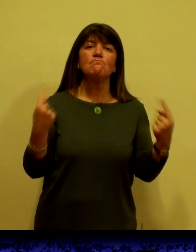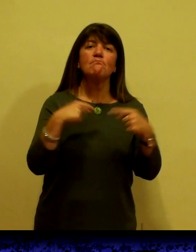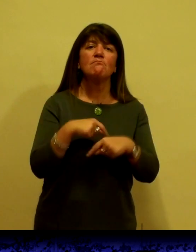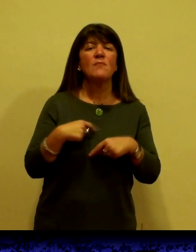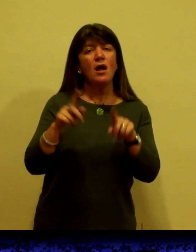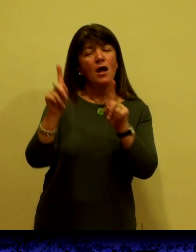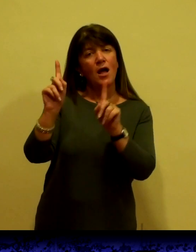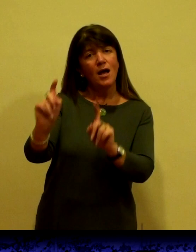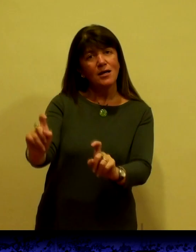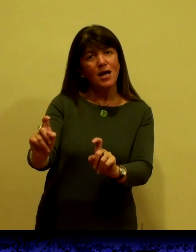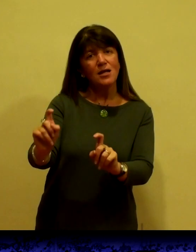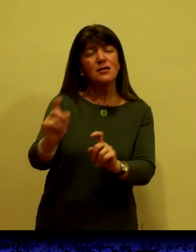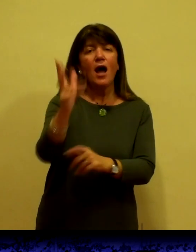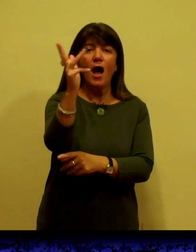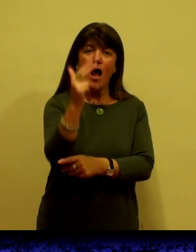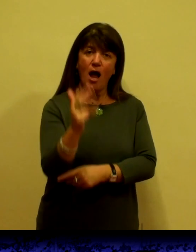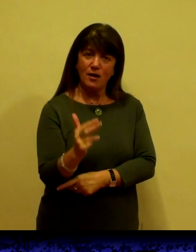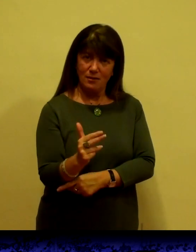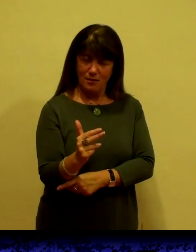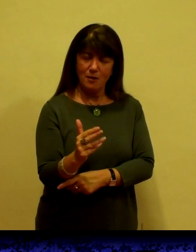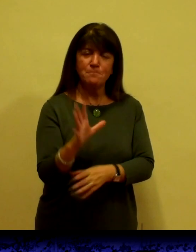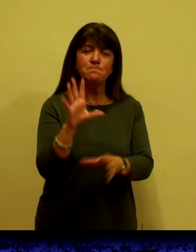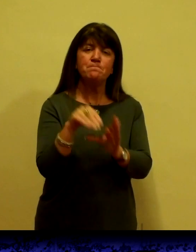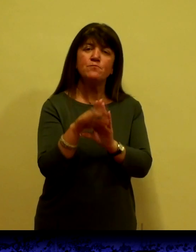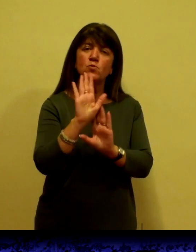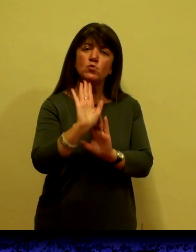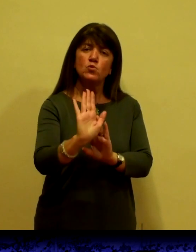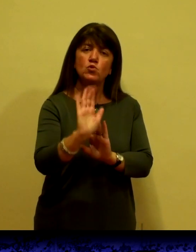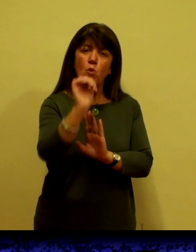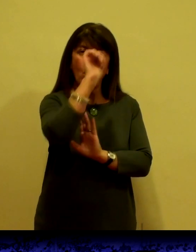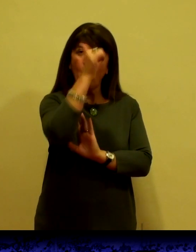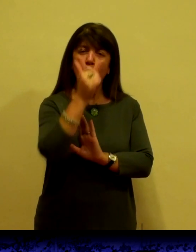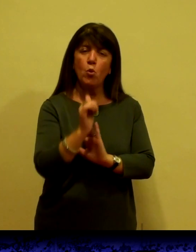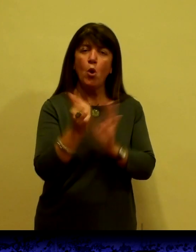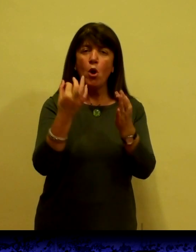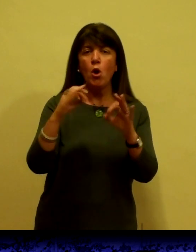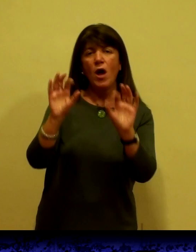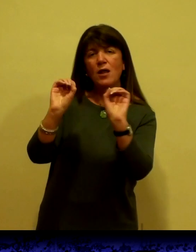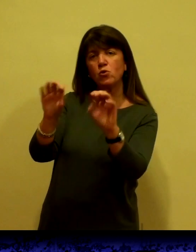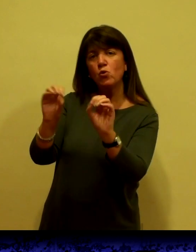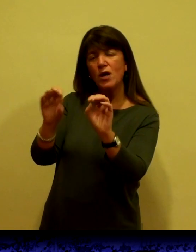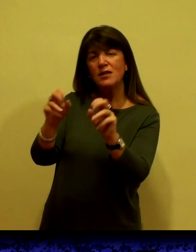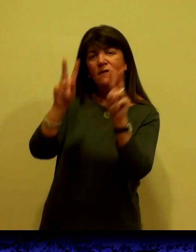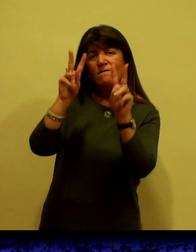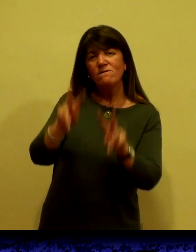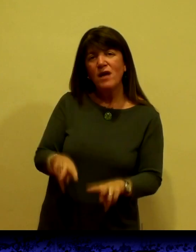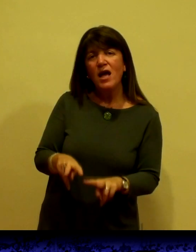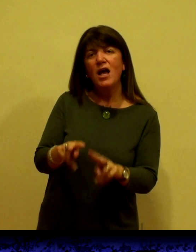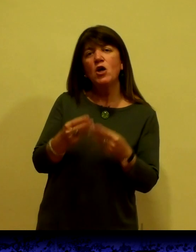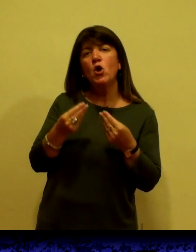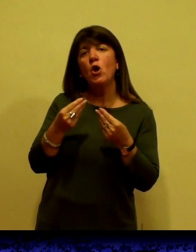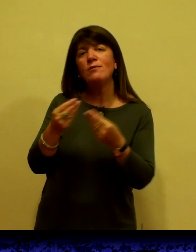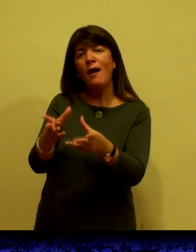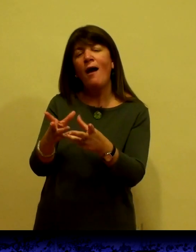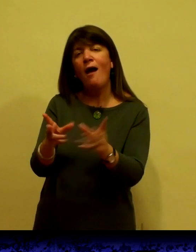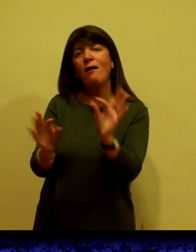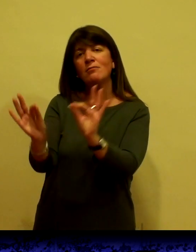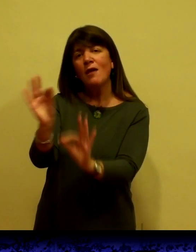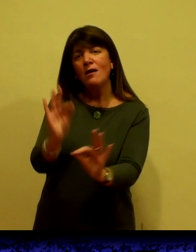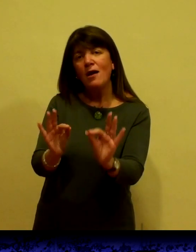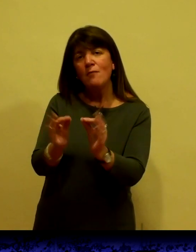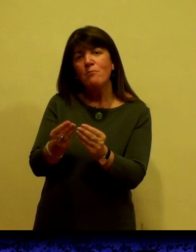sulle persone soggette a fragilità sociale è anche terapeutica, è una